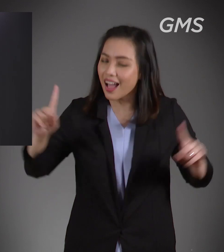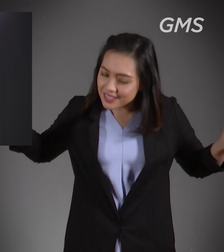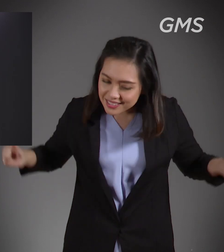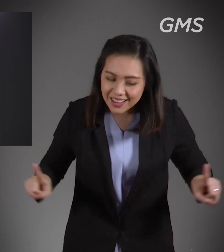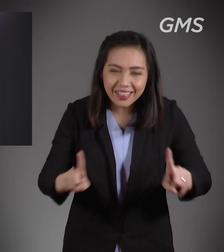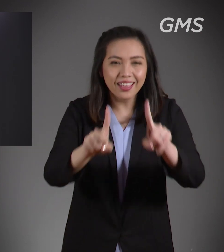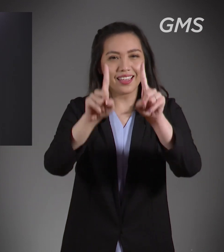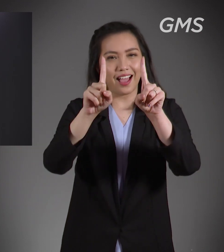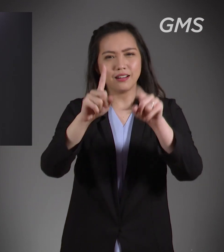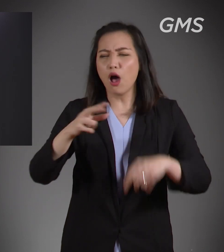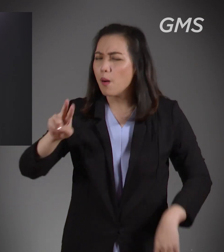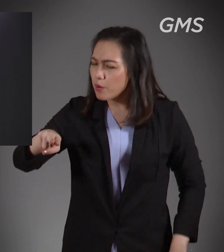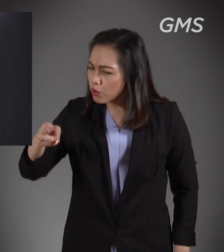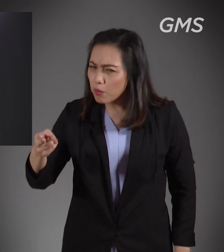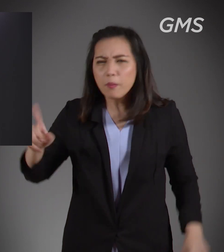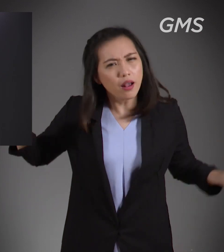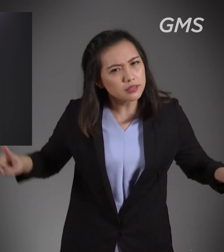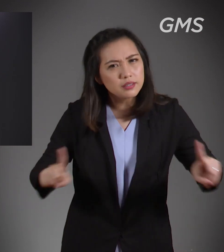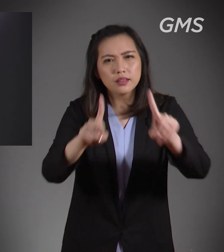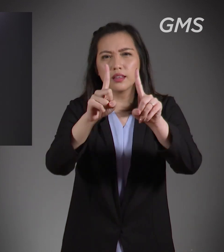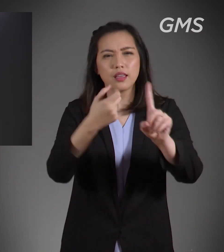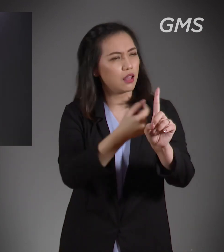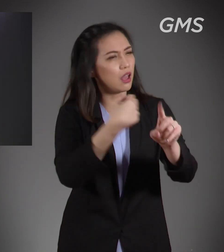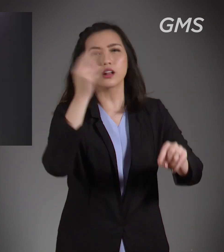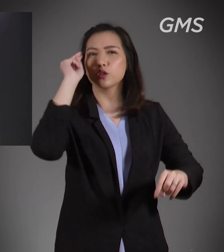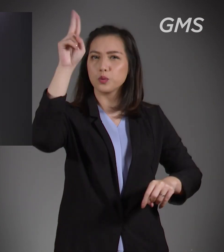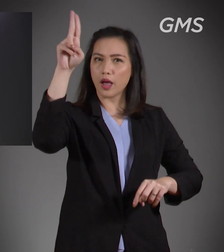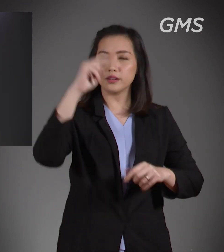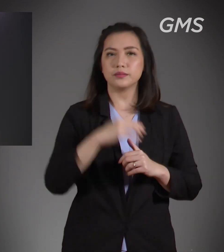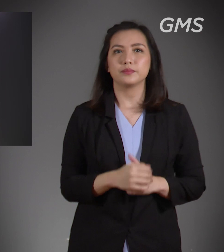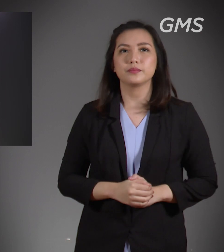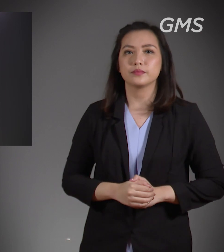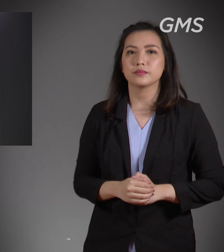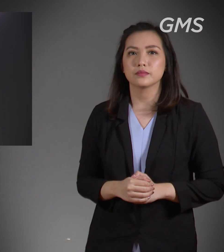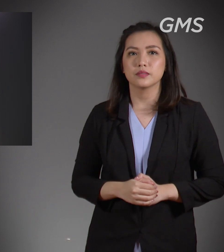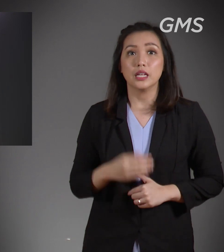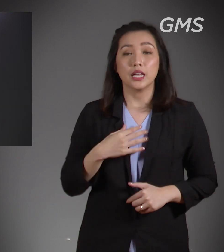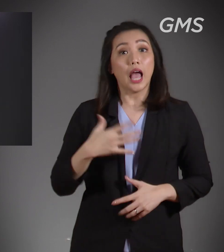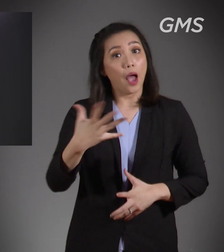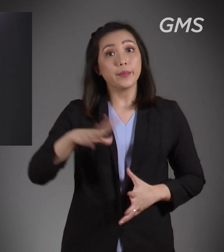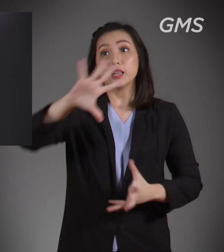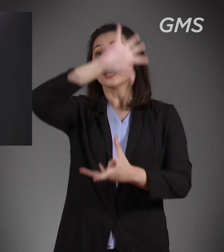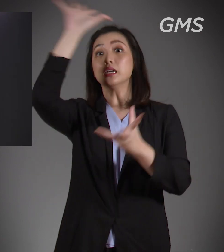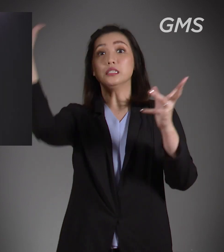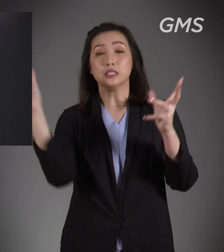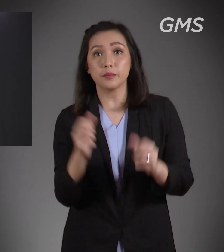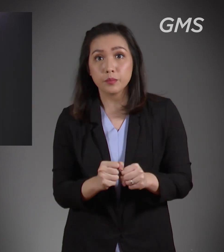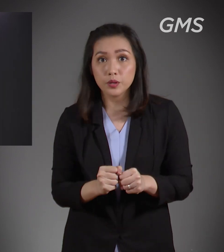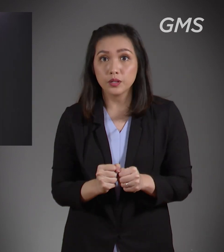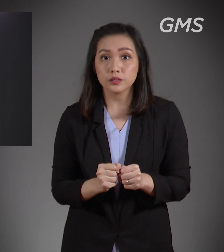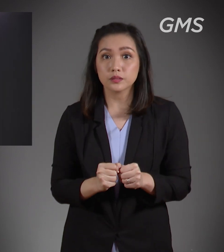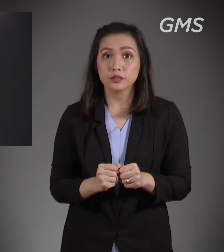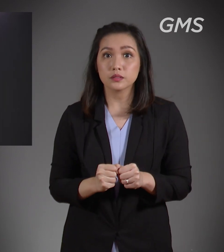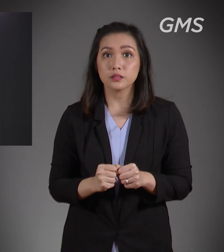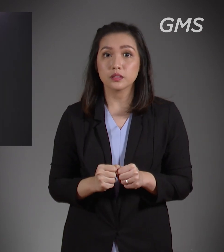Tuhan. Di ayat 2 kalimat terakhir ini saya juga bisa menyimpulkan bahwa our God is so just and fair.